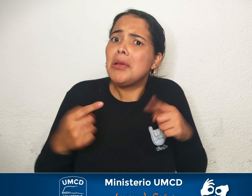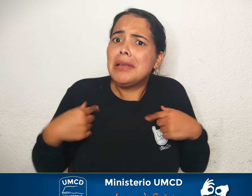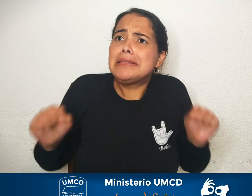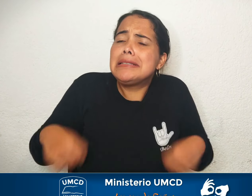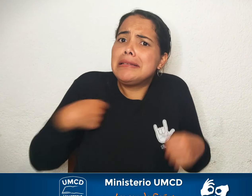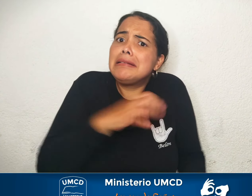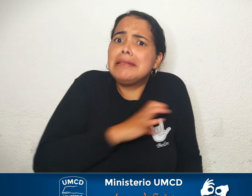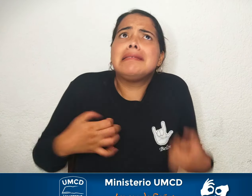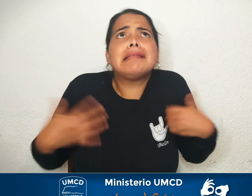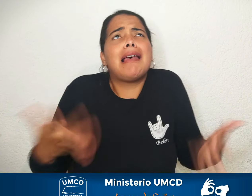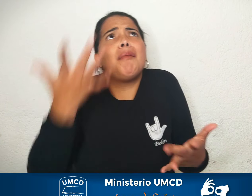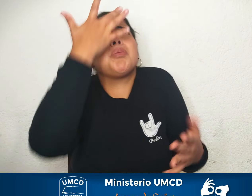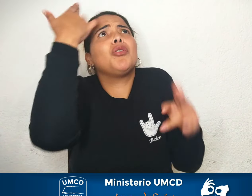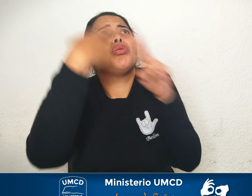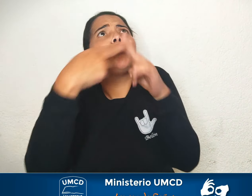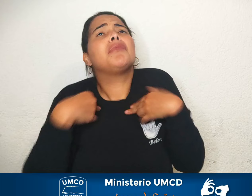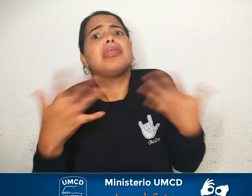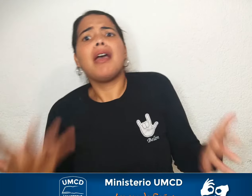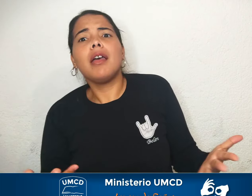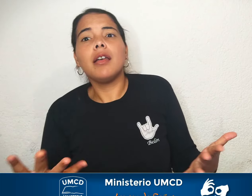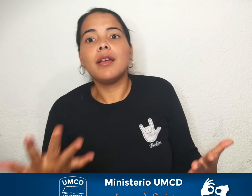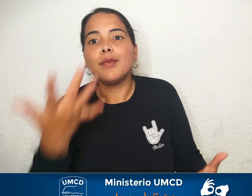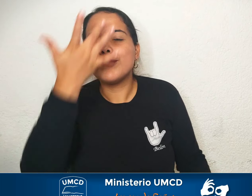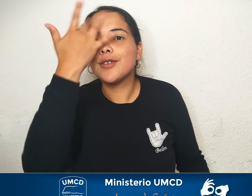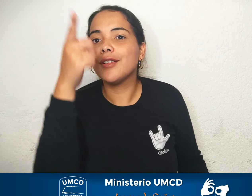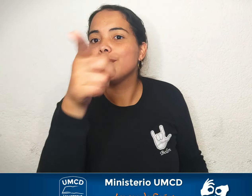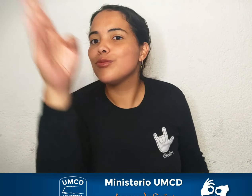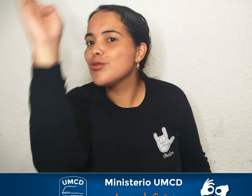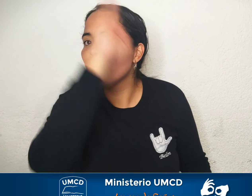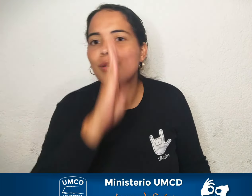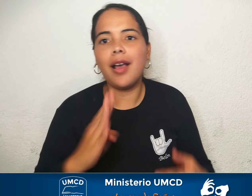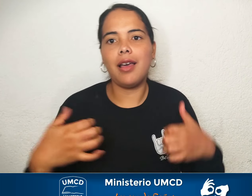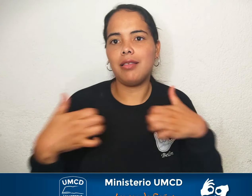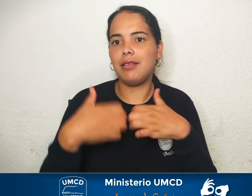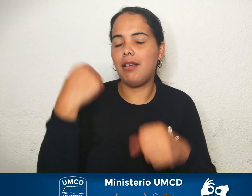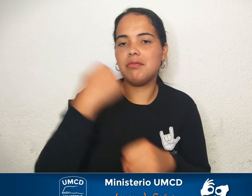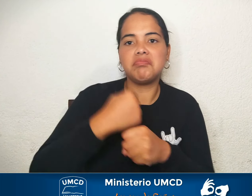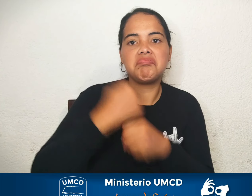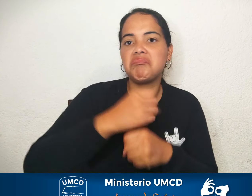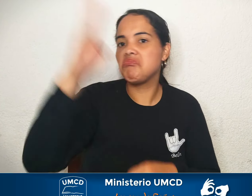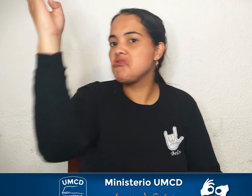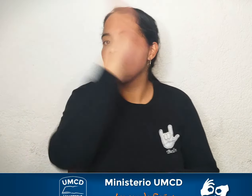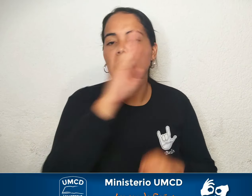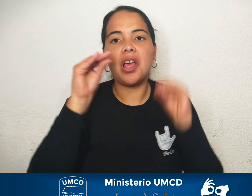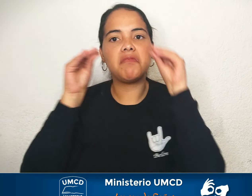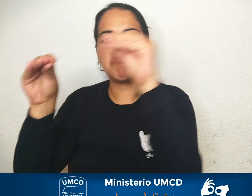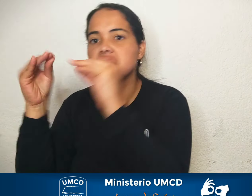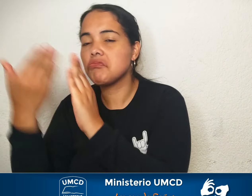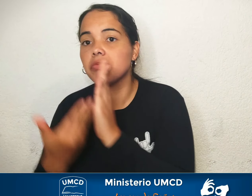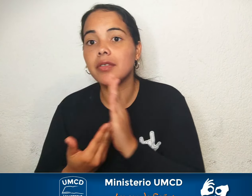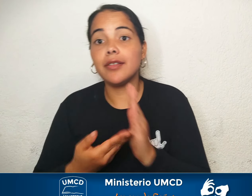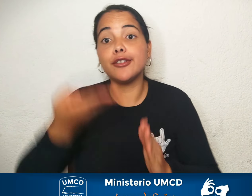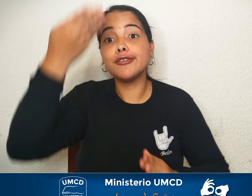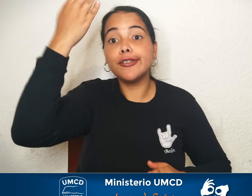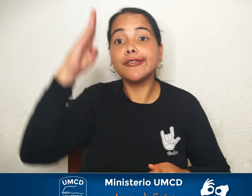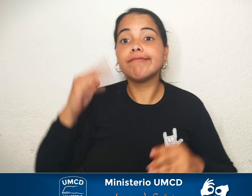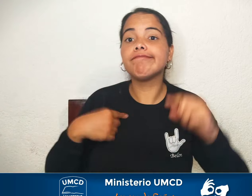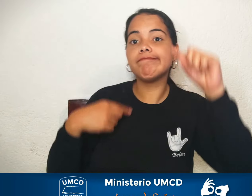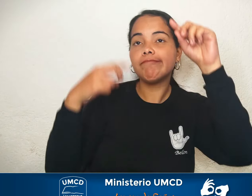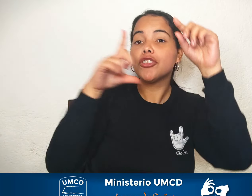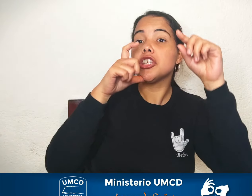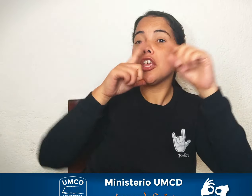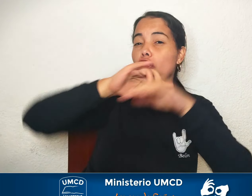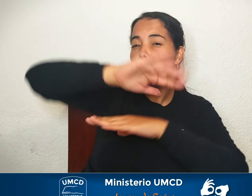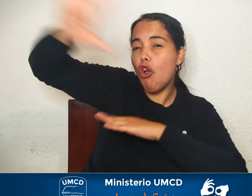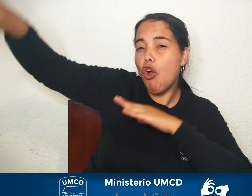ahí es donde nosotros tenemos que levantarnos de esa comodidad y ponernos a las manos del Señor para que Él